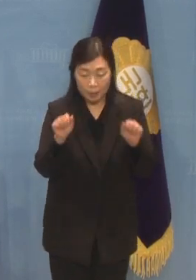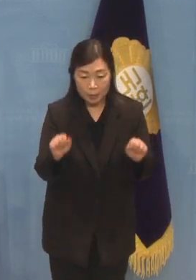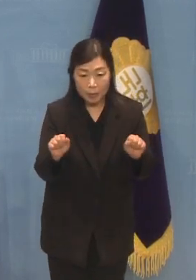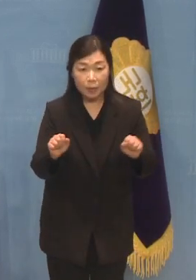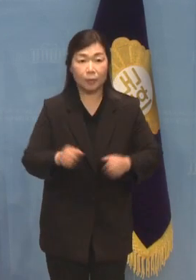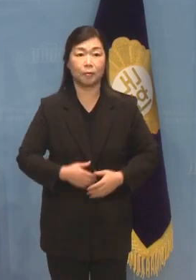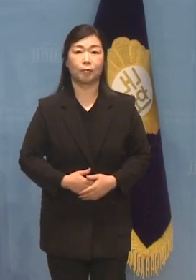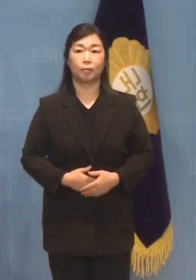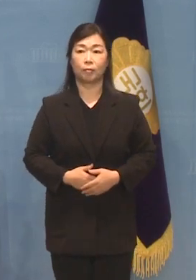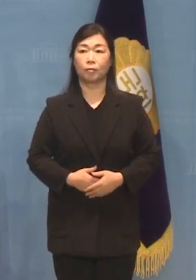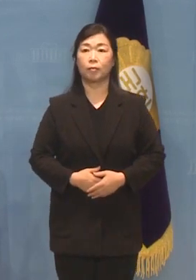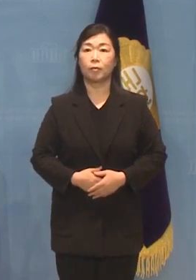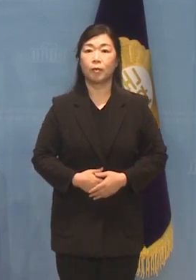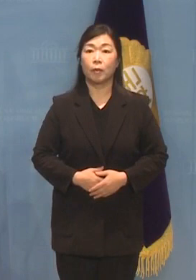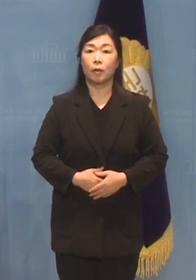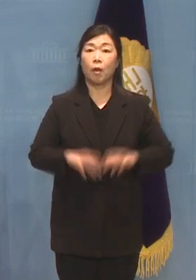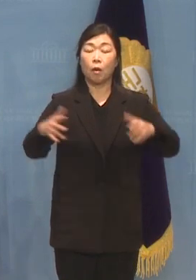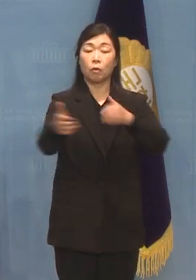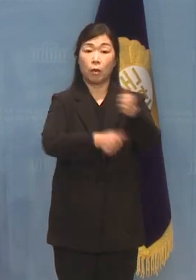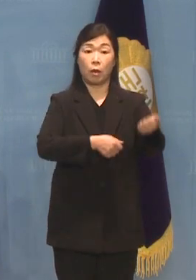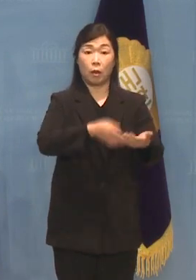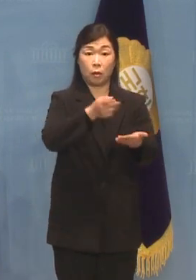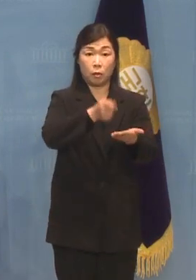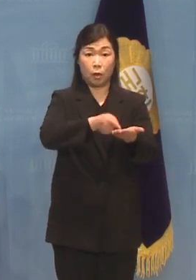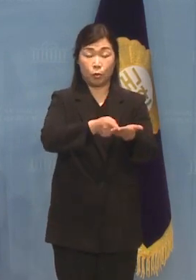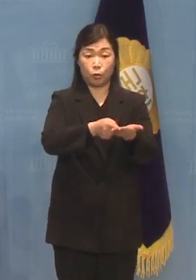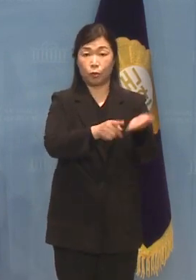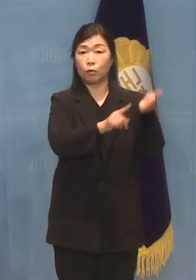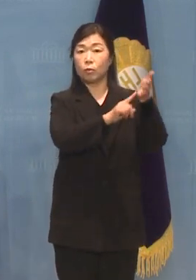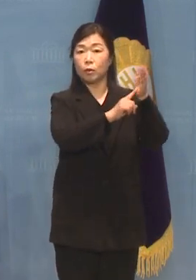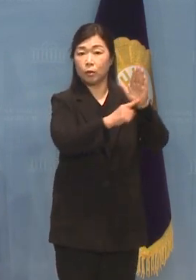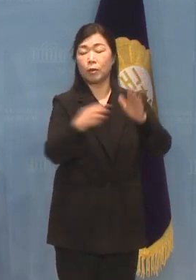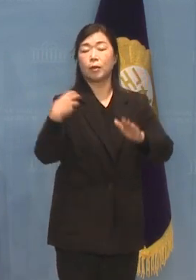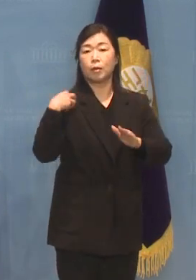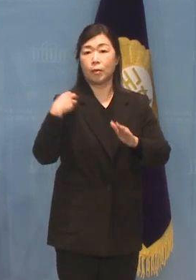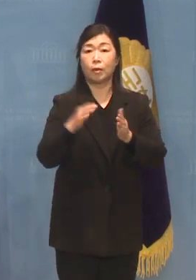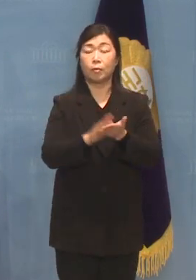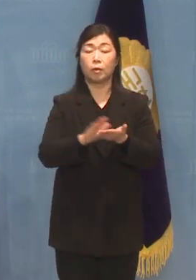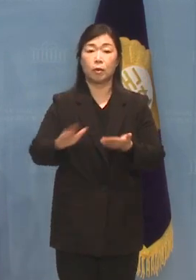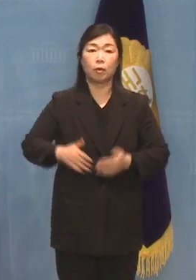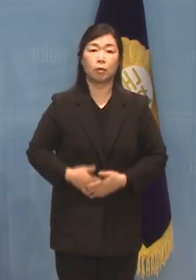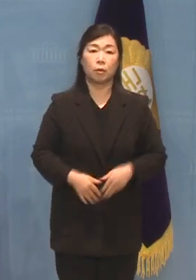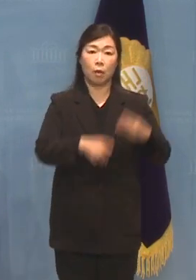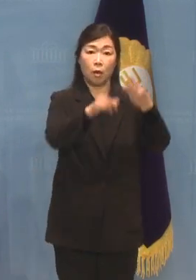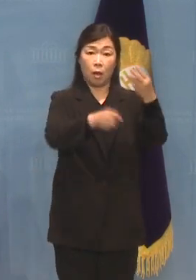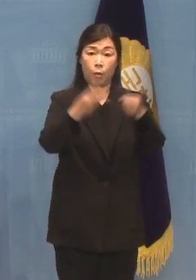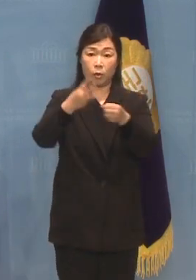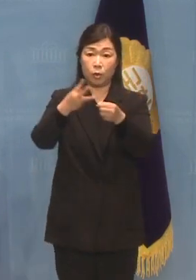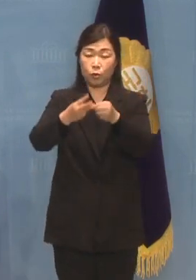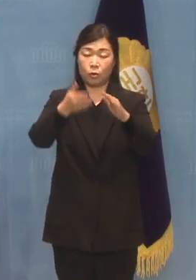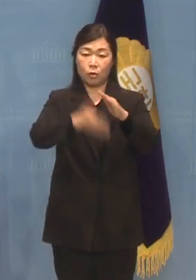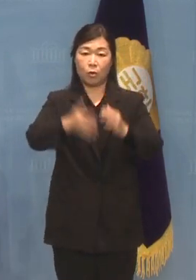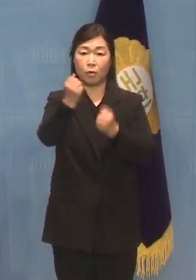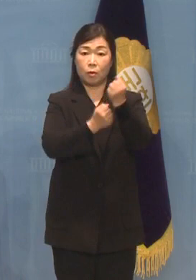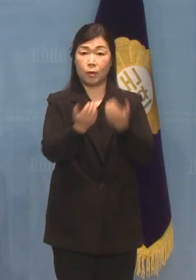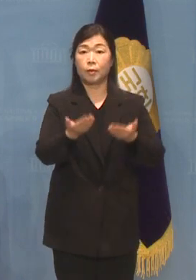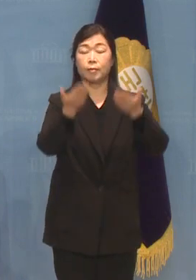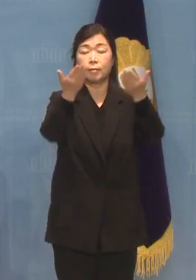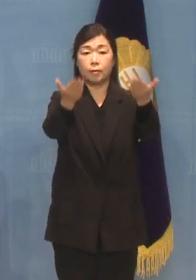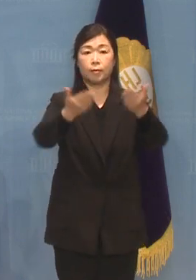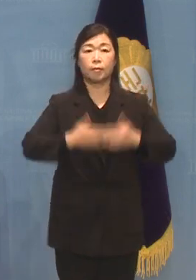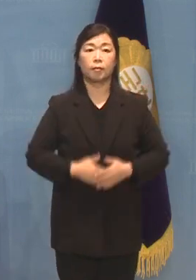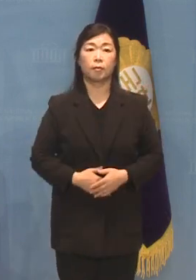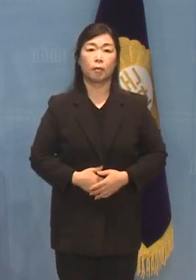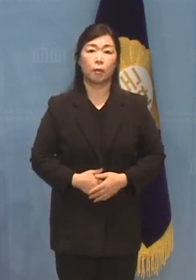안녕하십니까. 국회 사무처 공보기획관입니다. 3월 셋째 주 정례 브리핑을